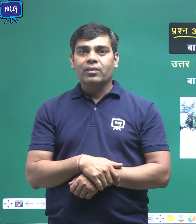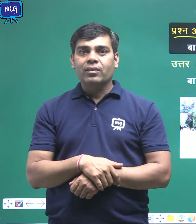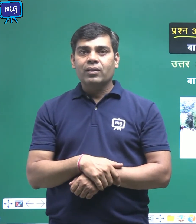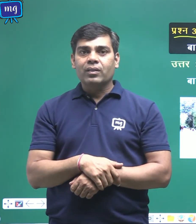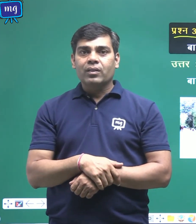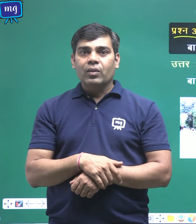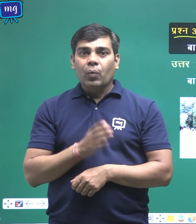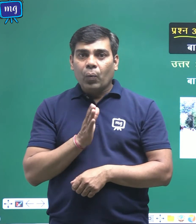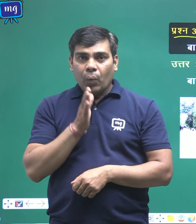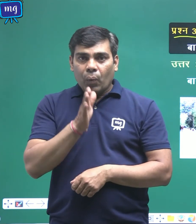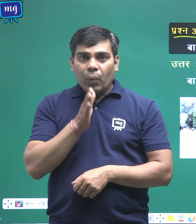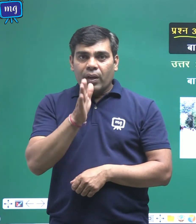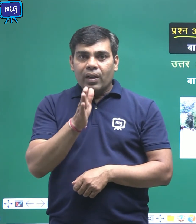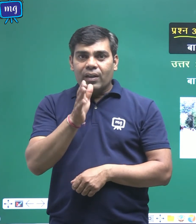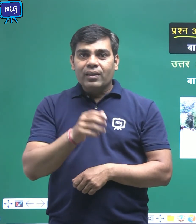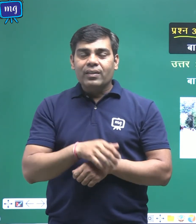रेलगाड़ी